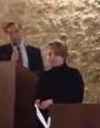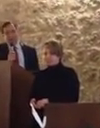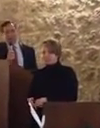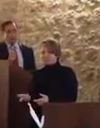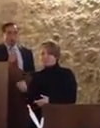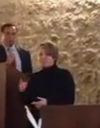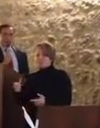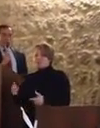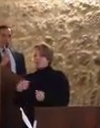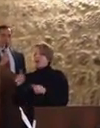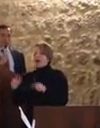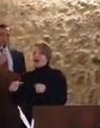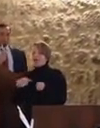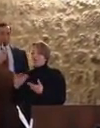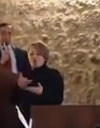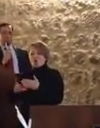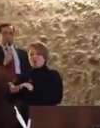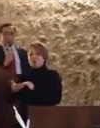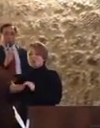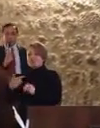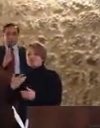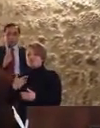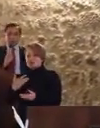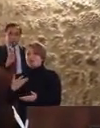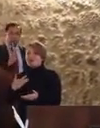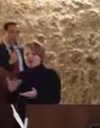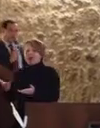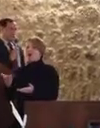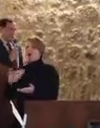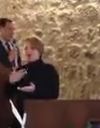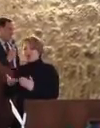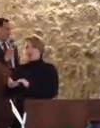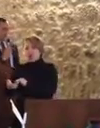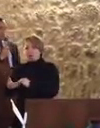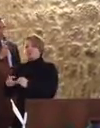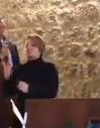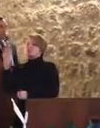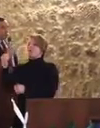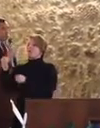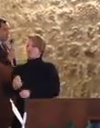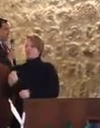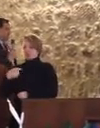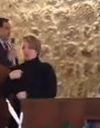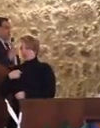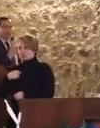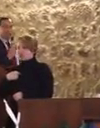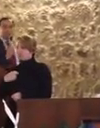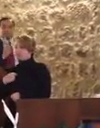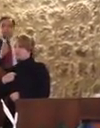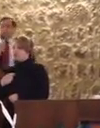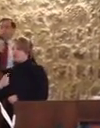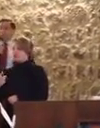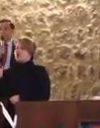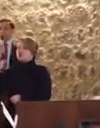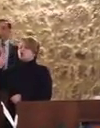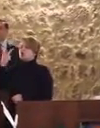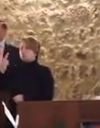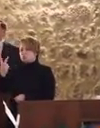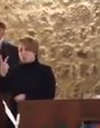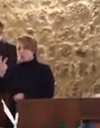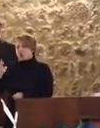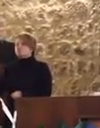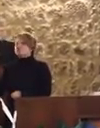perché anche io collaboro nel mio tempo libero con due fondazioni, il Cure to Children di Firenze